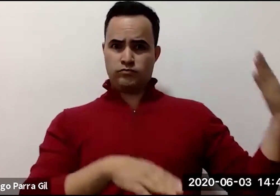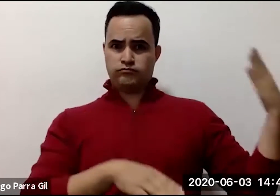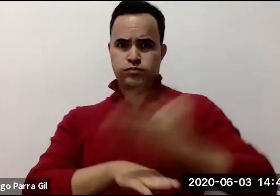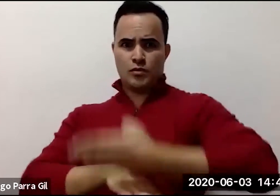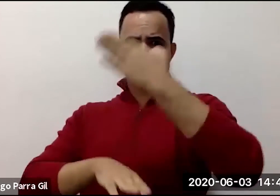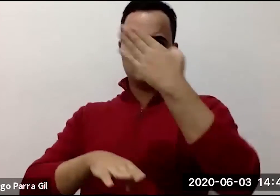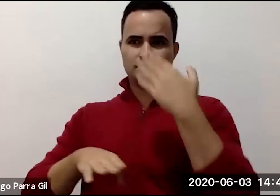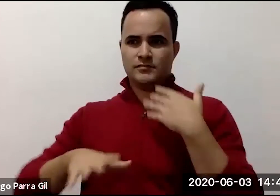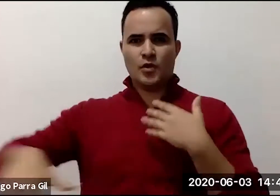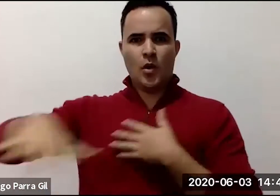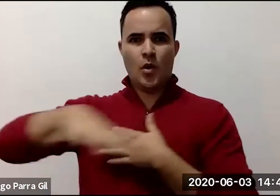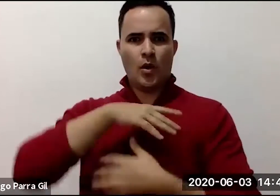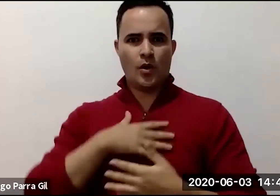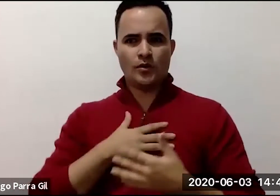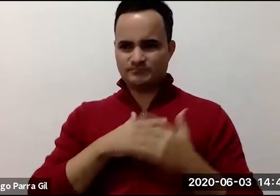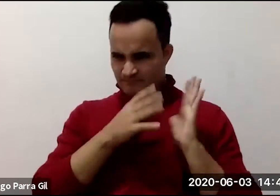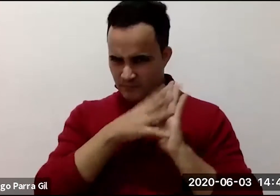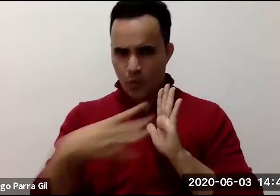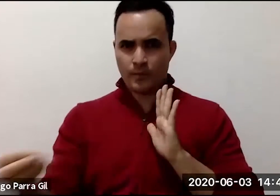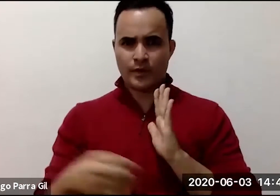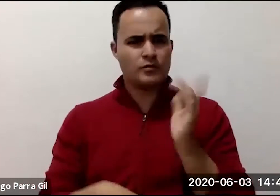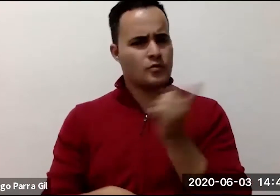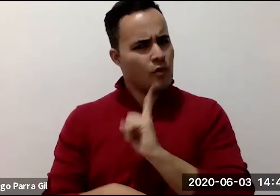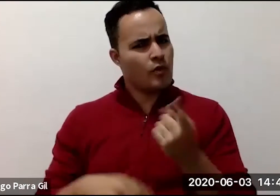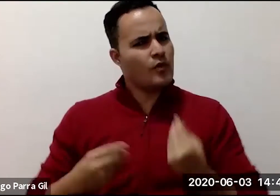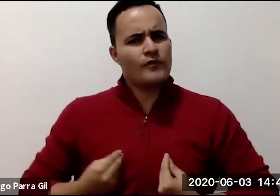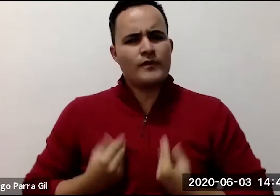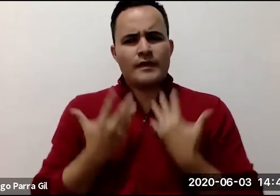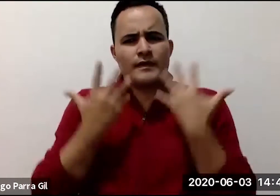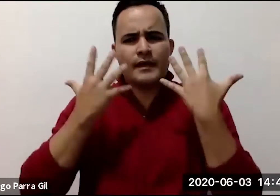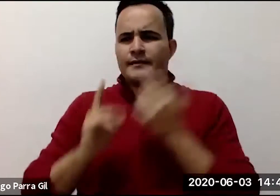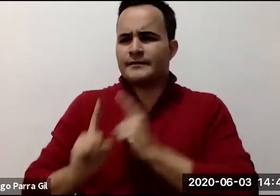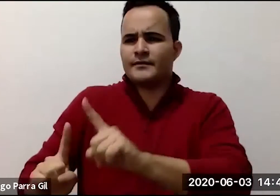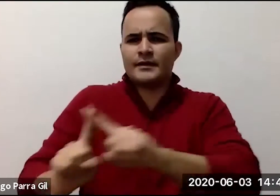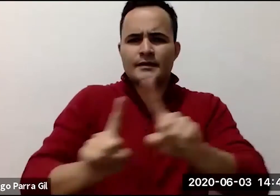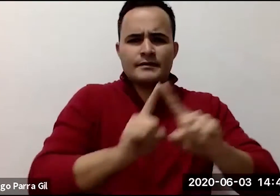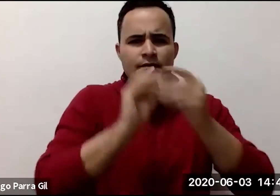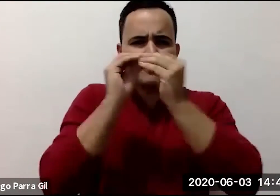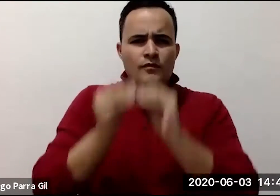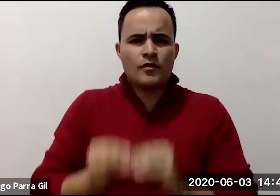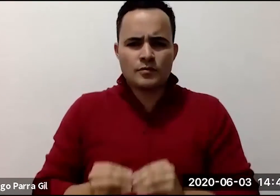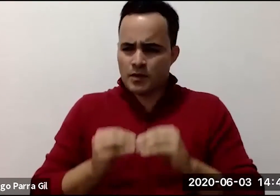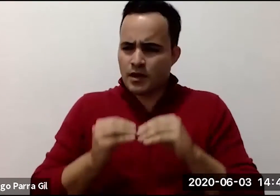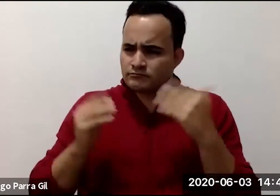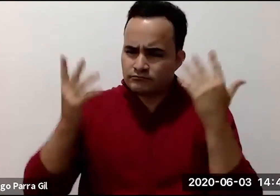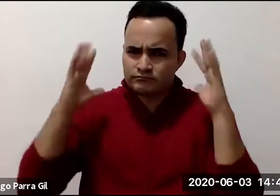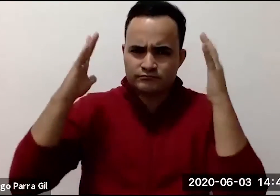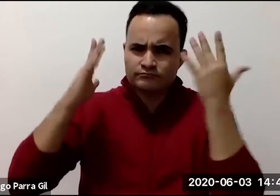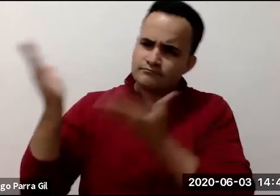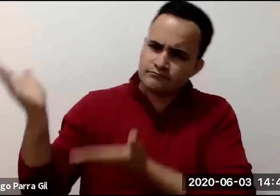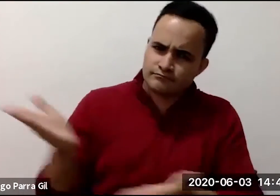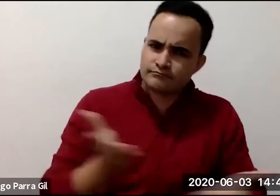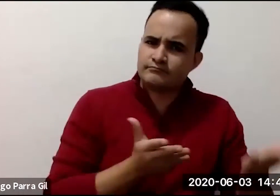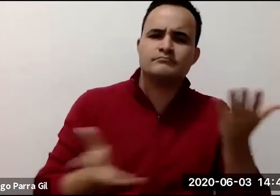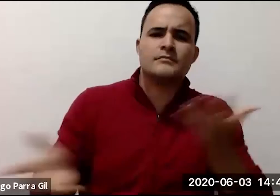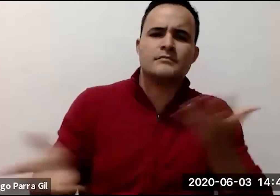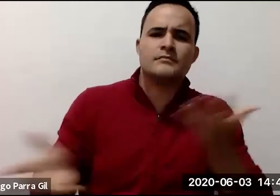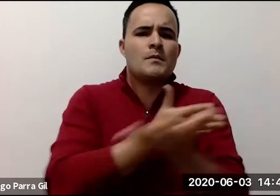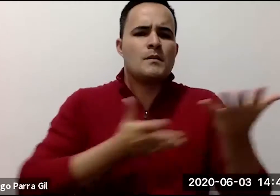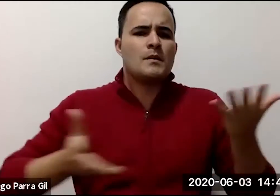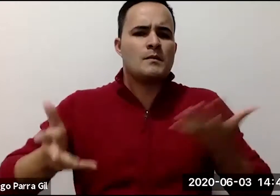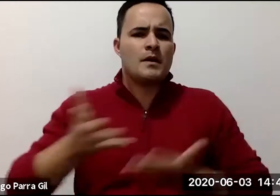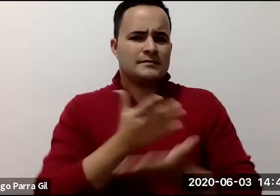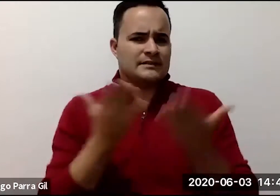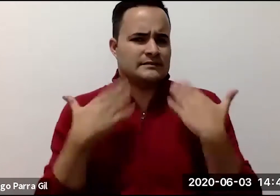las formas de vida puedan celebrarse sin un eje de normalidad que nos jerarquice, que